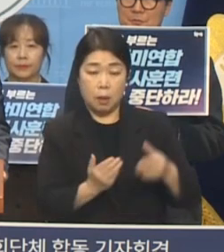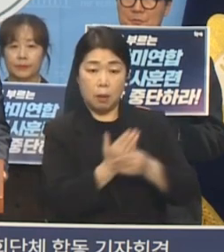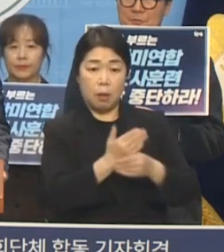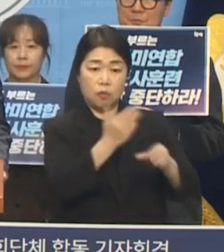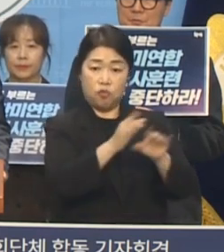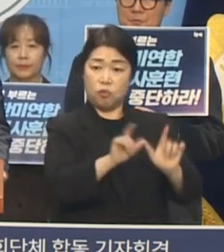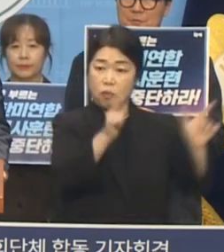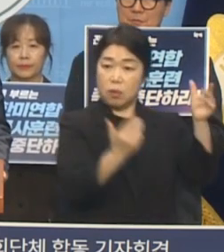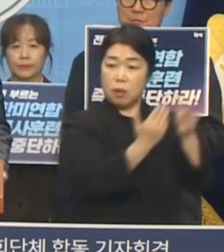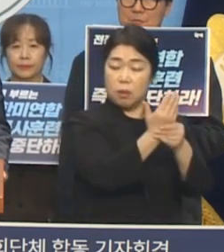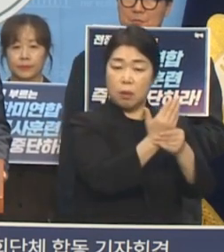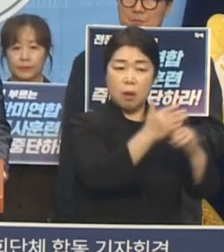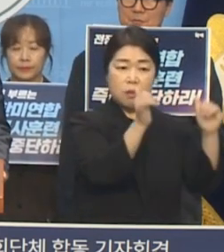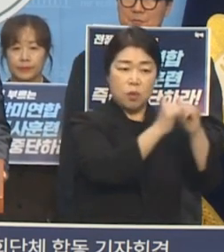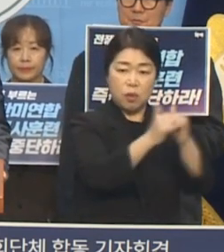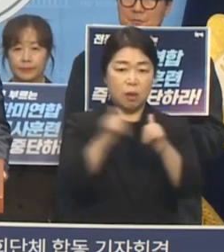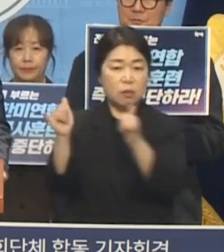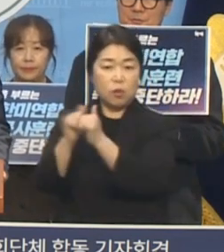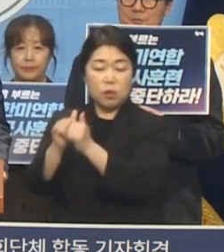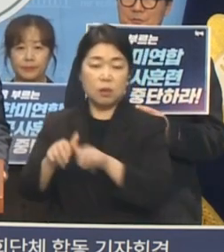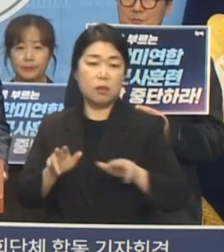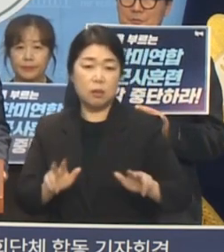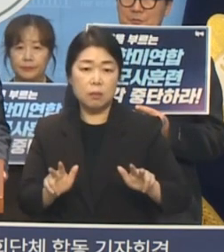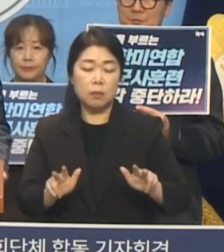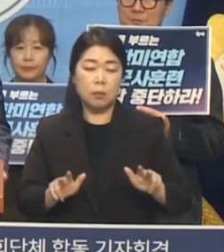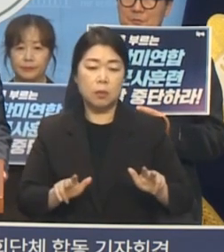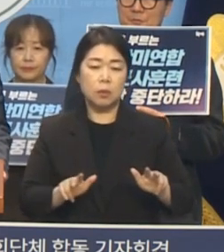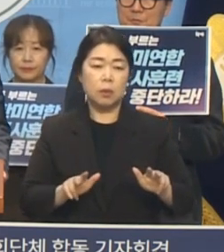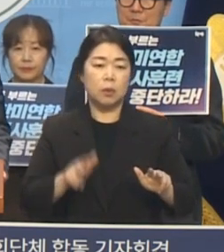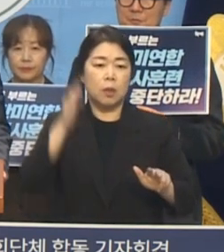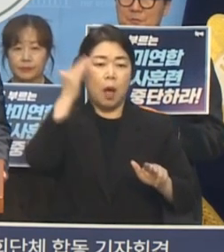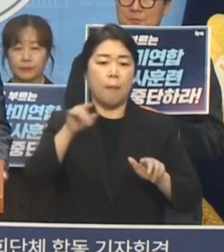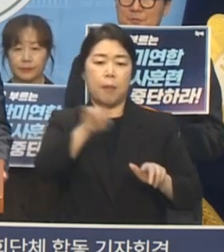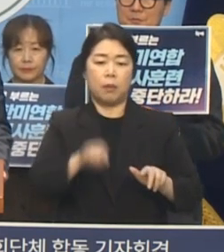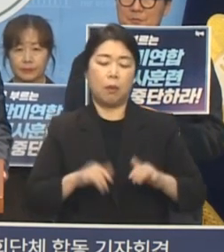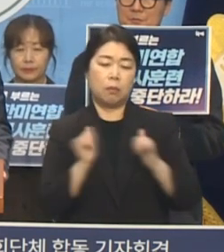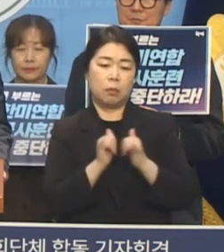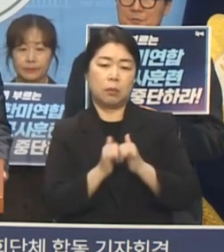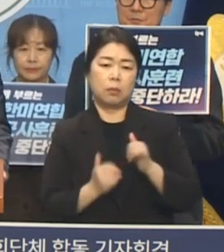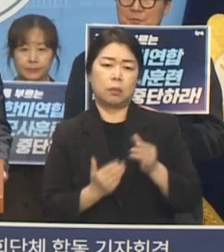모든 전쟁적 위기가 지금 당장 우리의 현실이 될 수 있습니다.